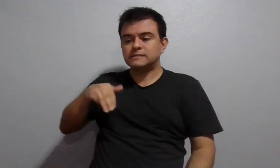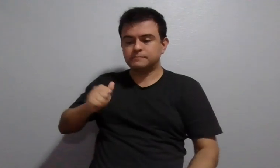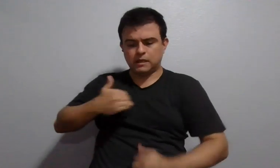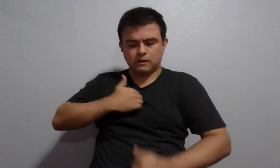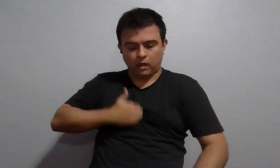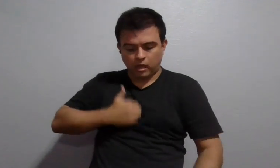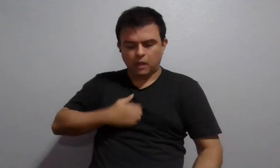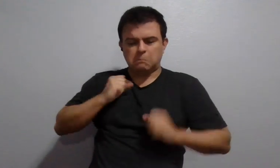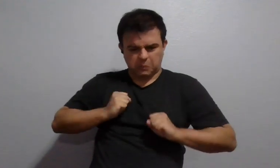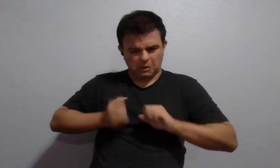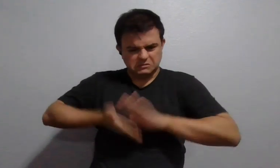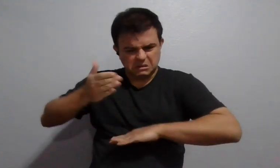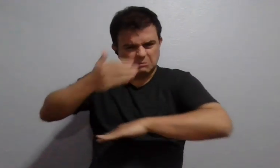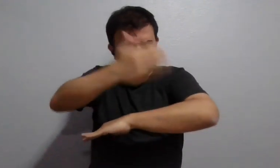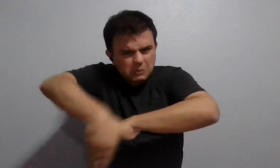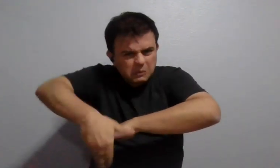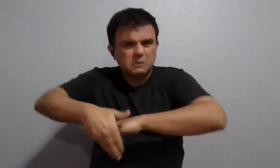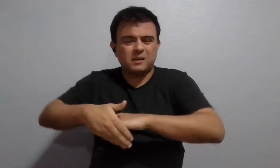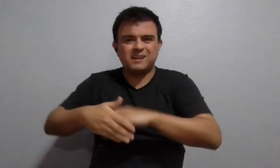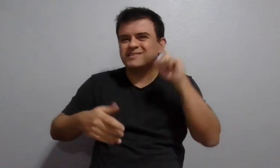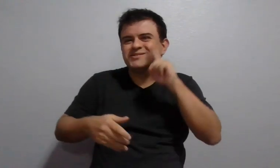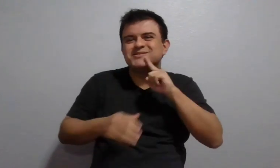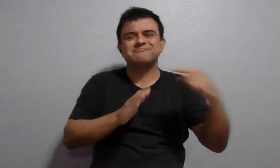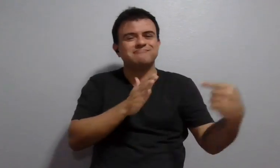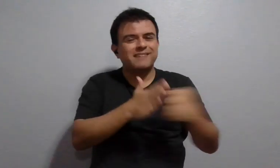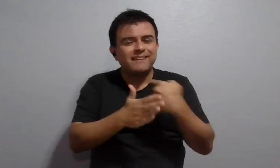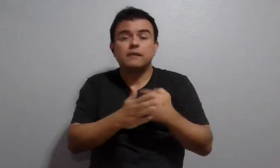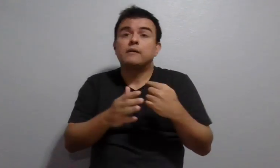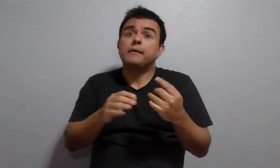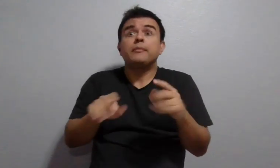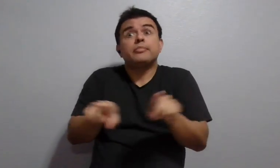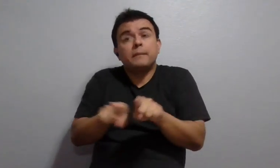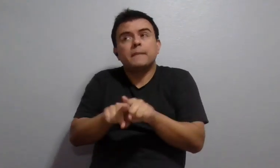posso? Até questões realmente de